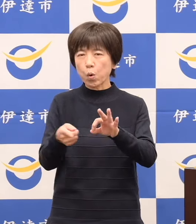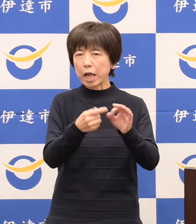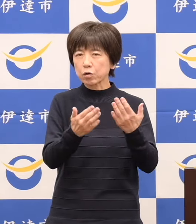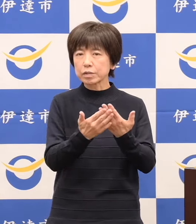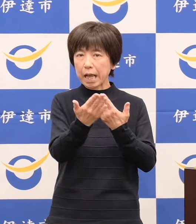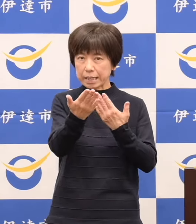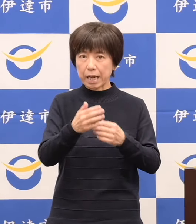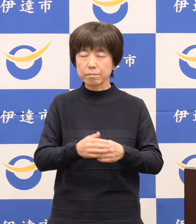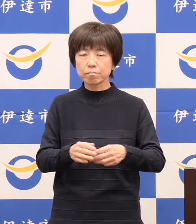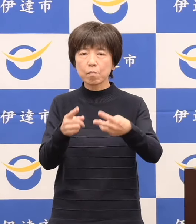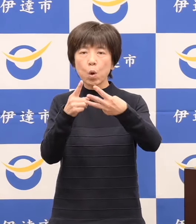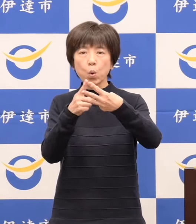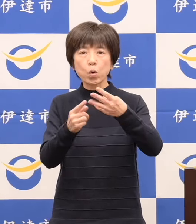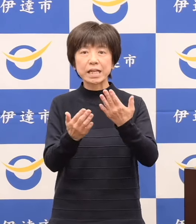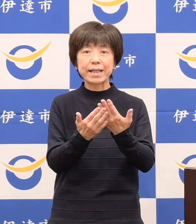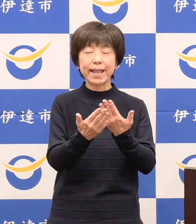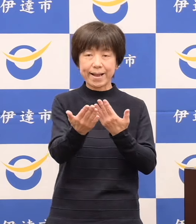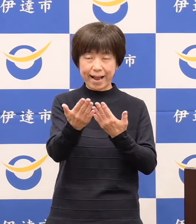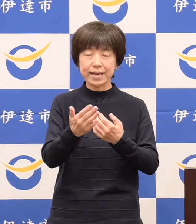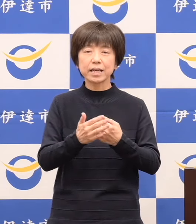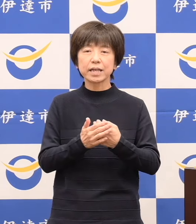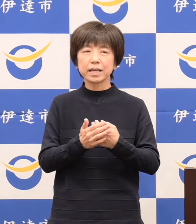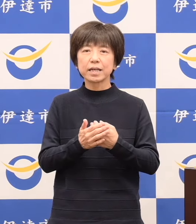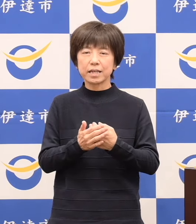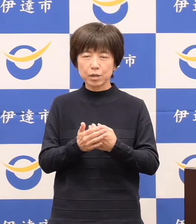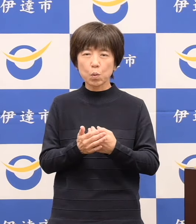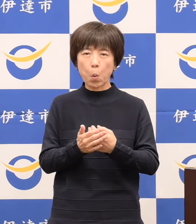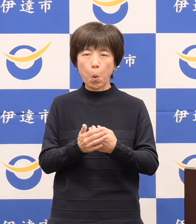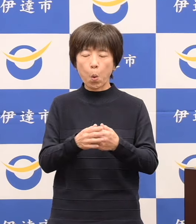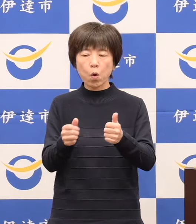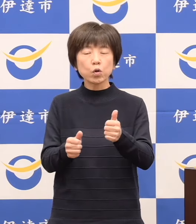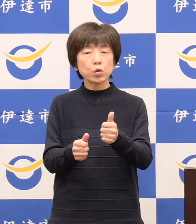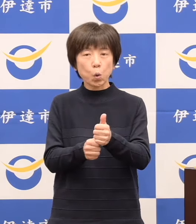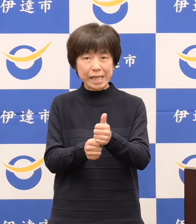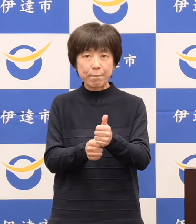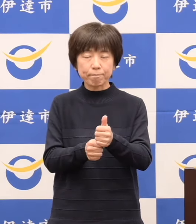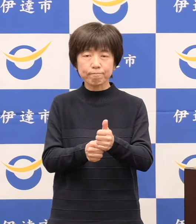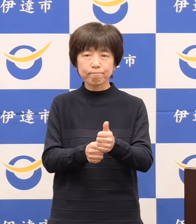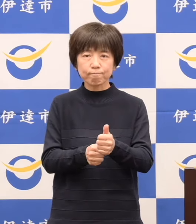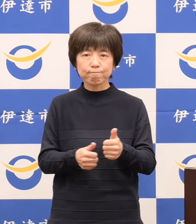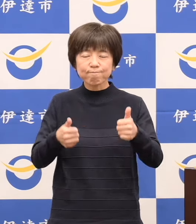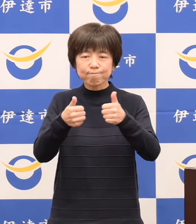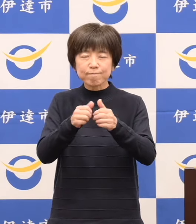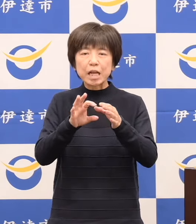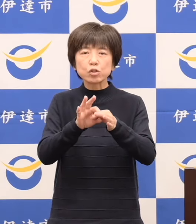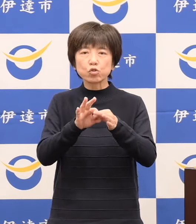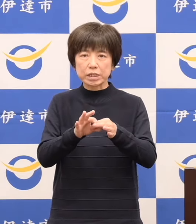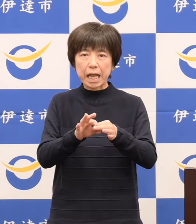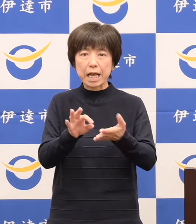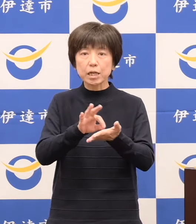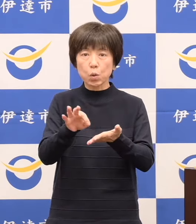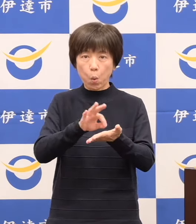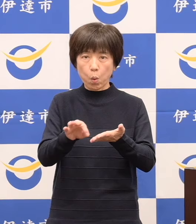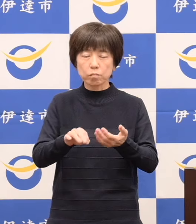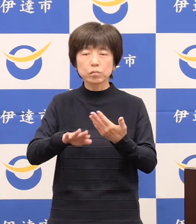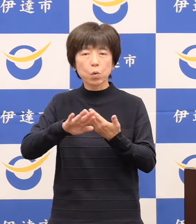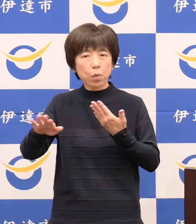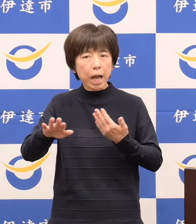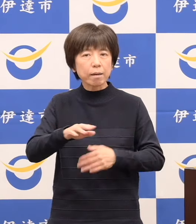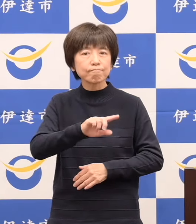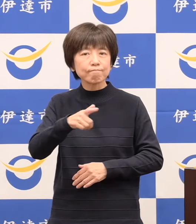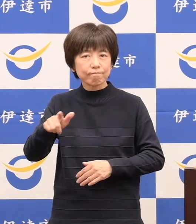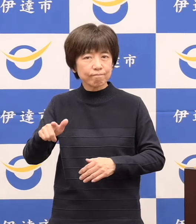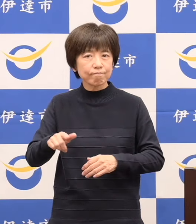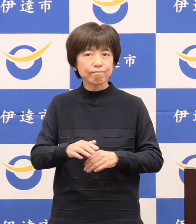甲子園大会の予選等についても当屋外球場で行われてございます。それ以外にも各種その大会